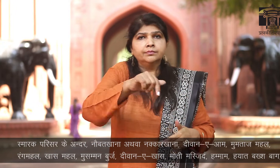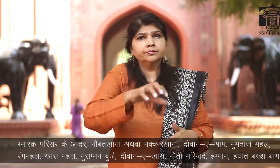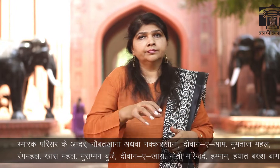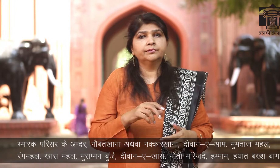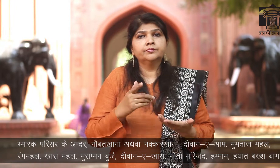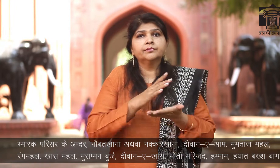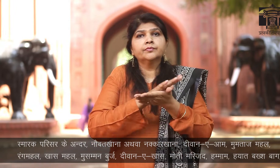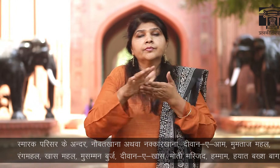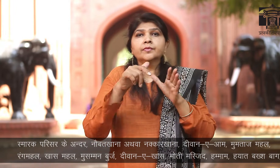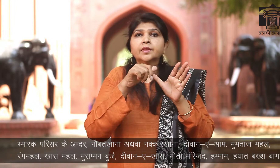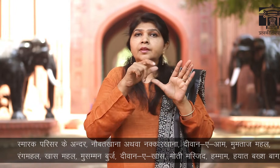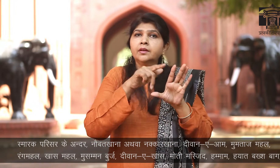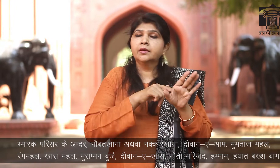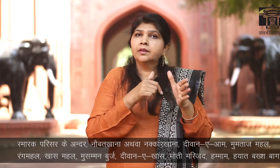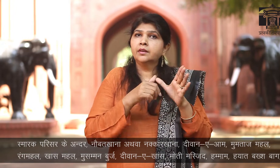हयात बख्श बाग,